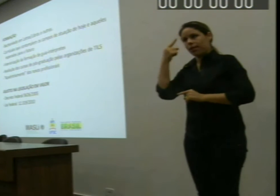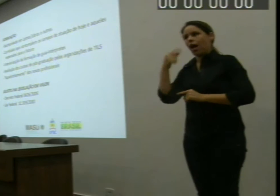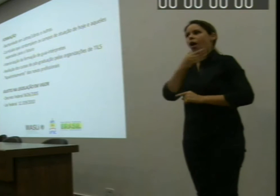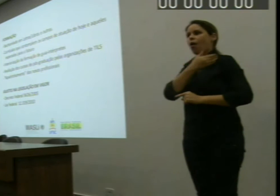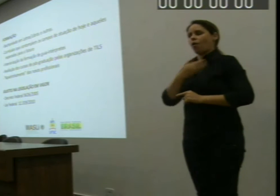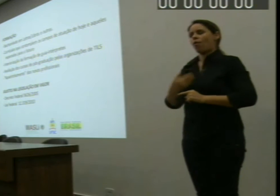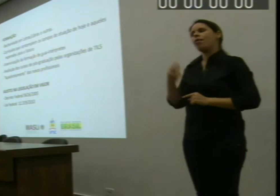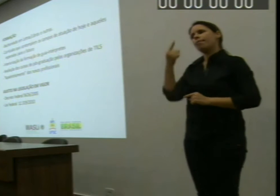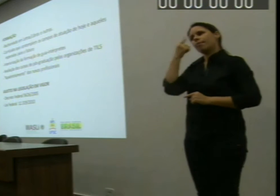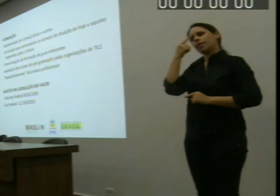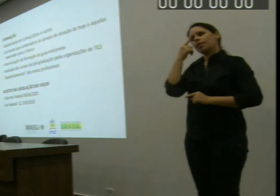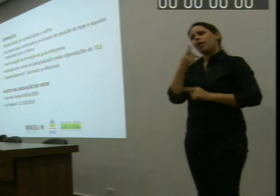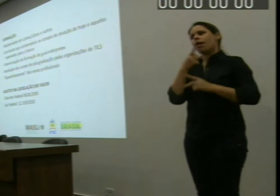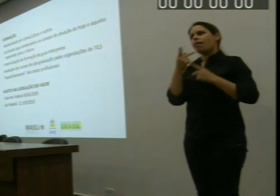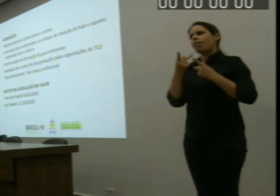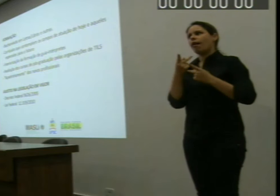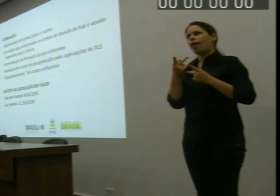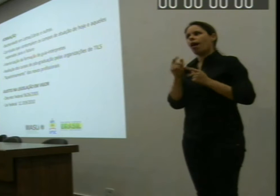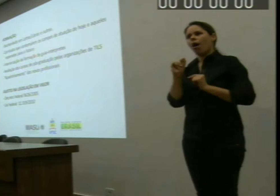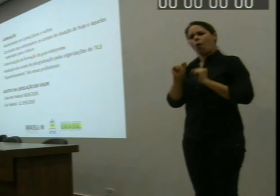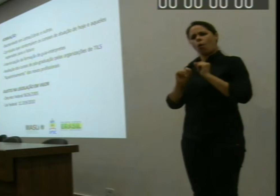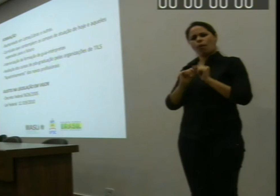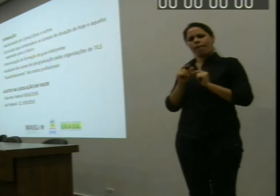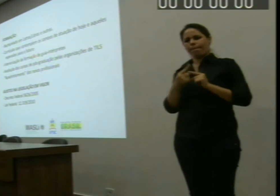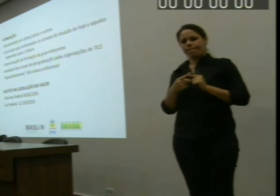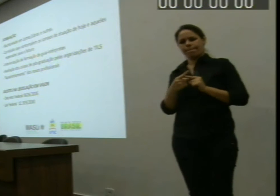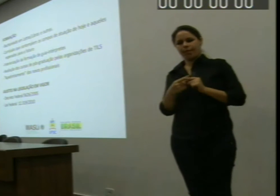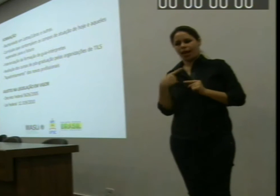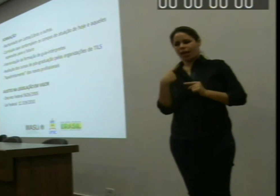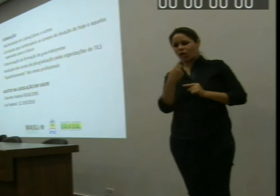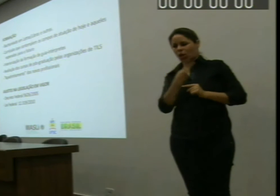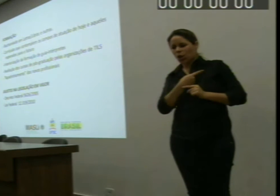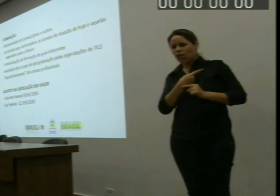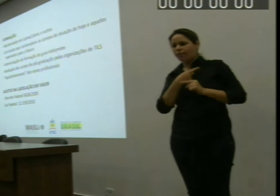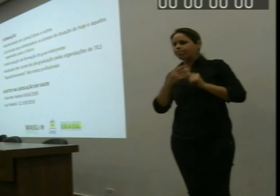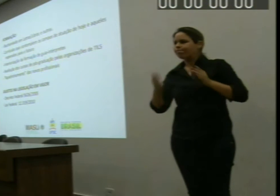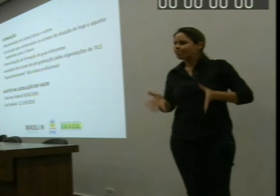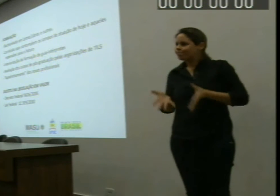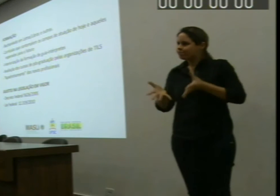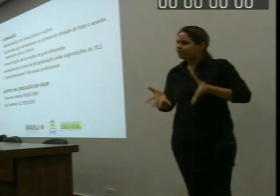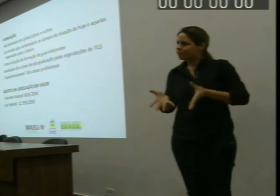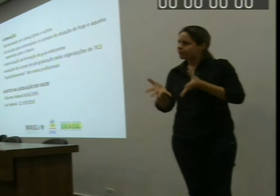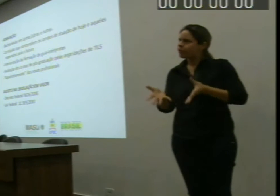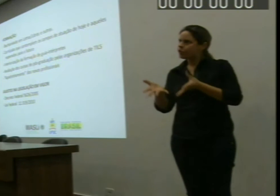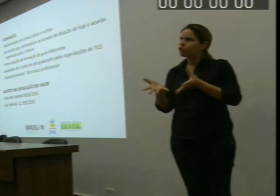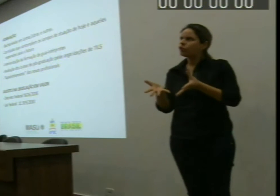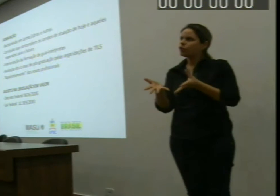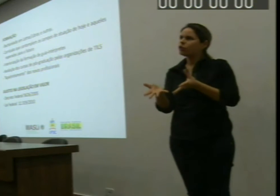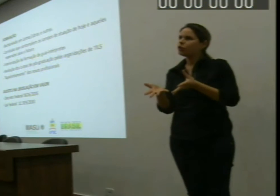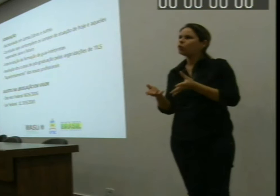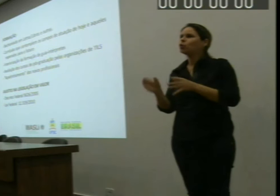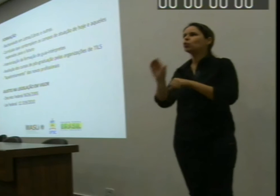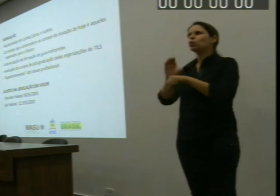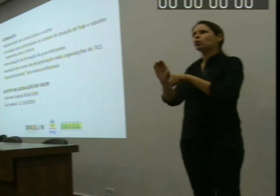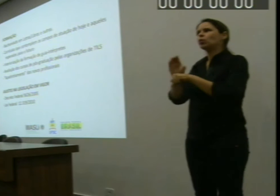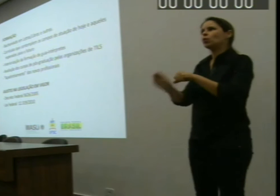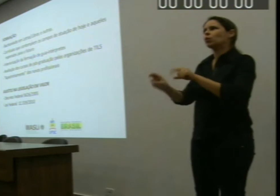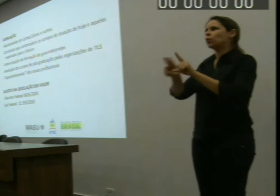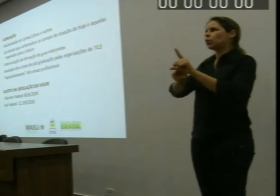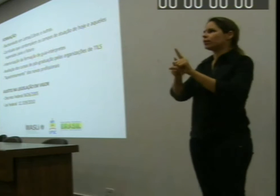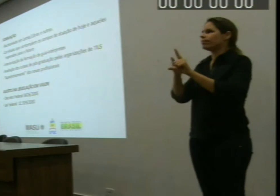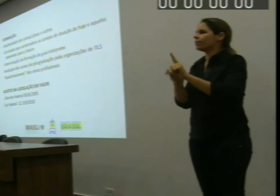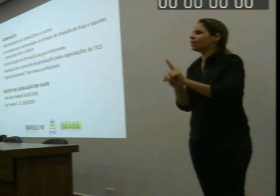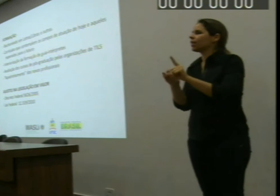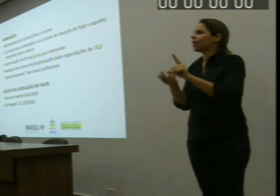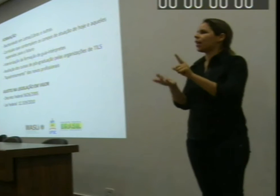Por que que a gente tá investindo em formação de intérprete em bacharelado se na verdade